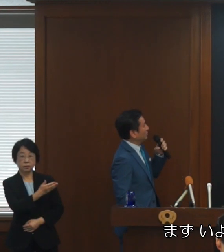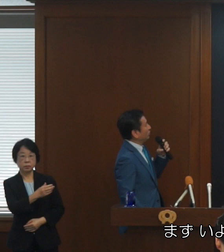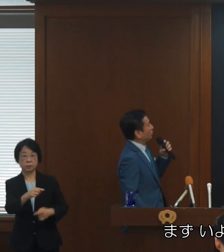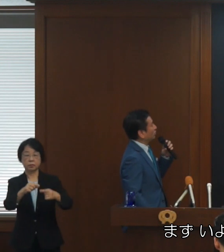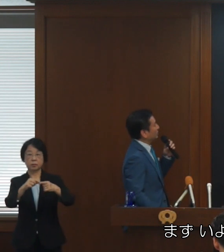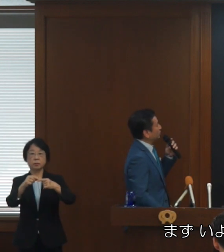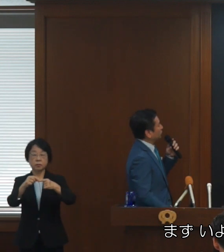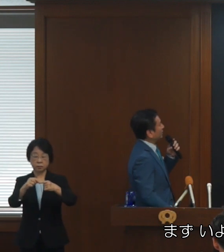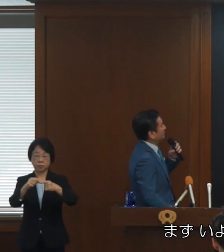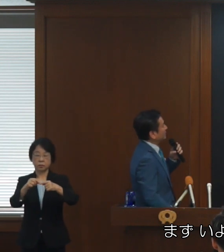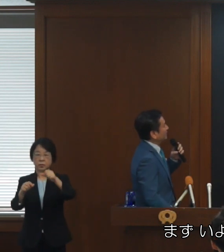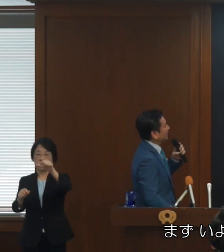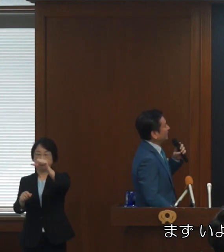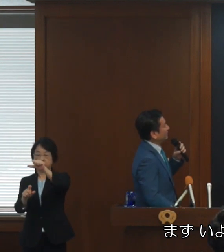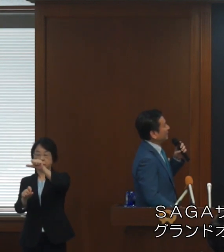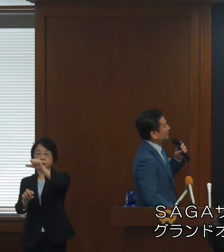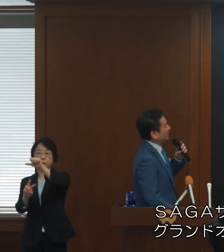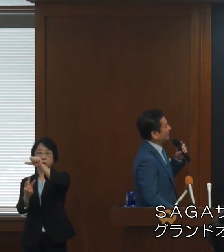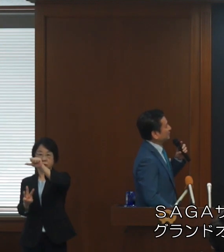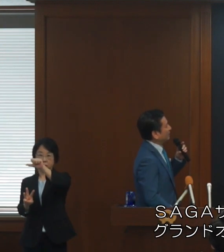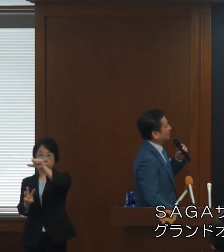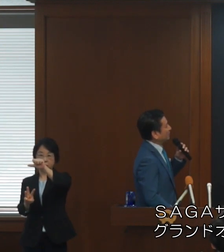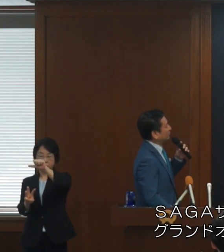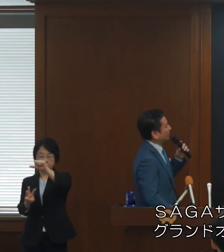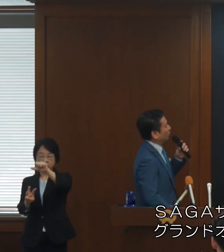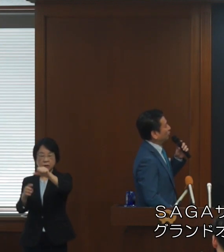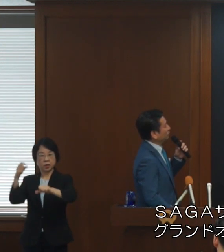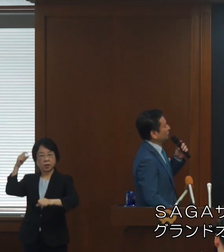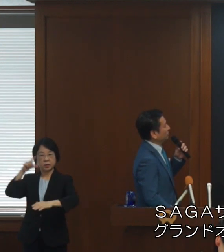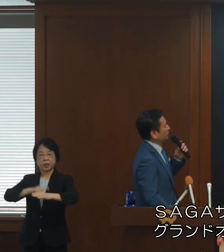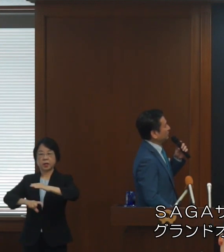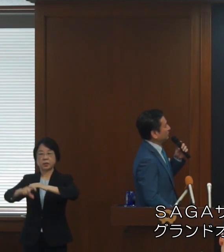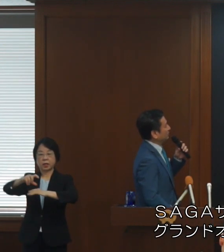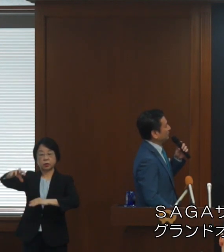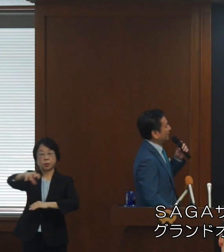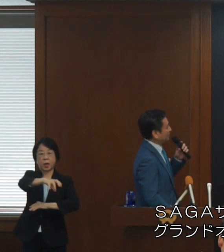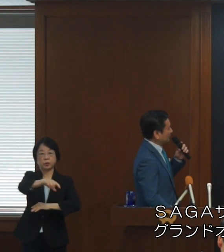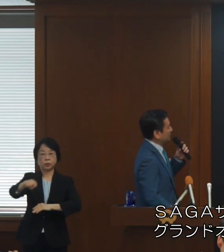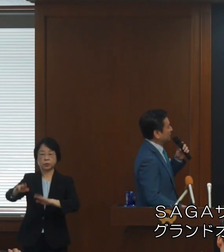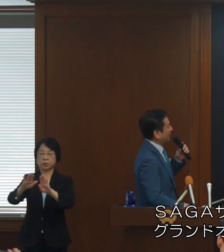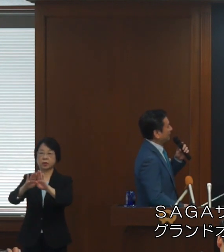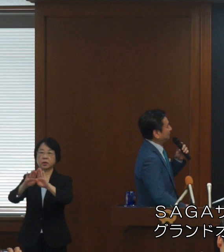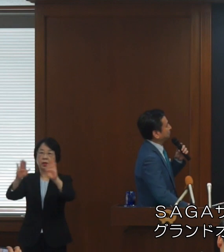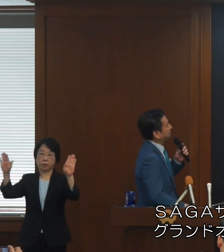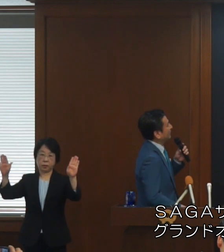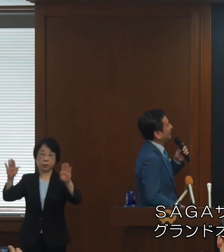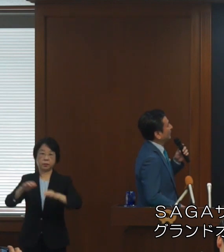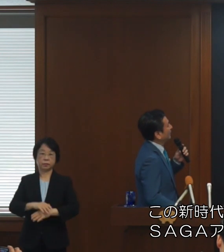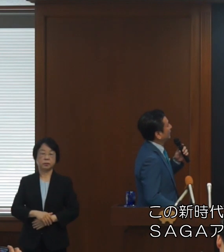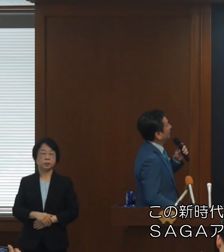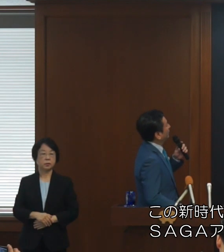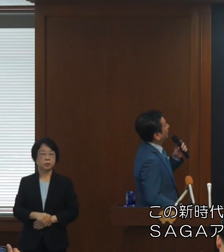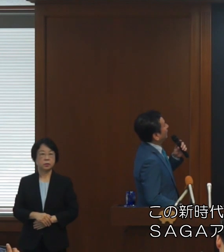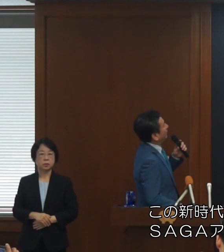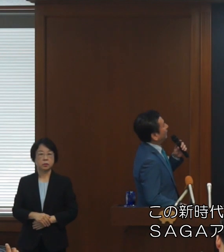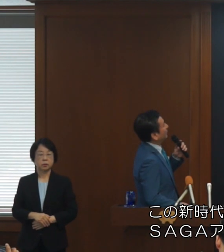まずいよいよ5月13日に佐賀サンライズランドオープンいたします